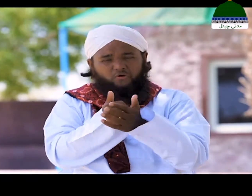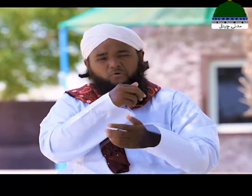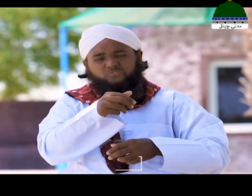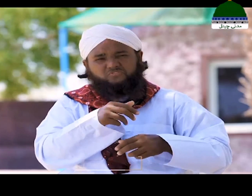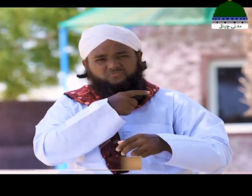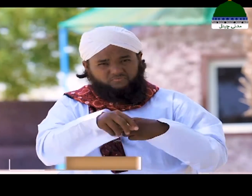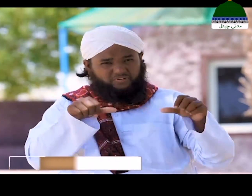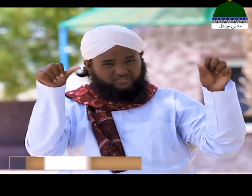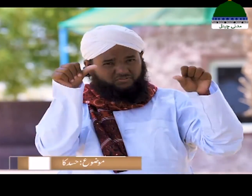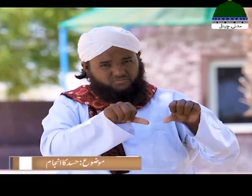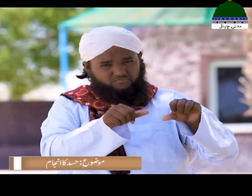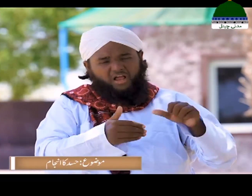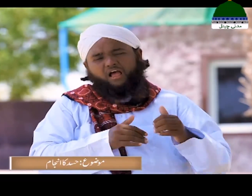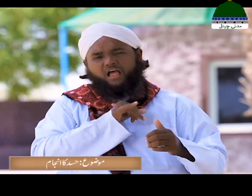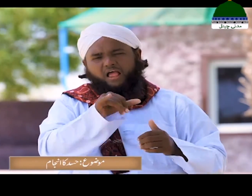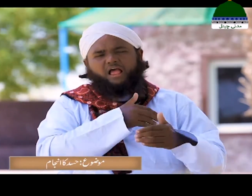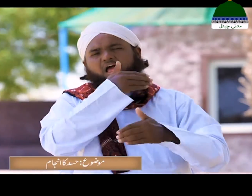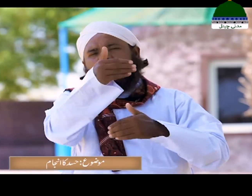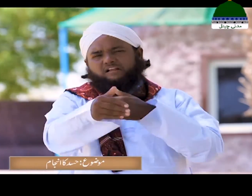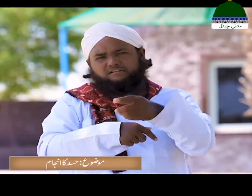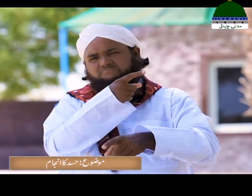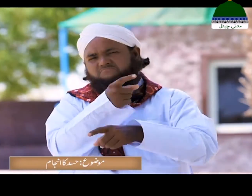کو عنقریب اس کی برائی کی سزا خود ہی مل